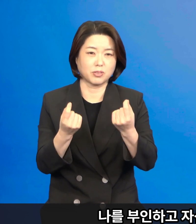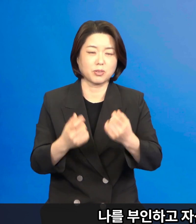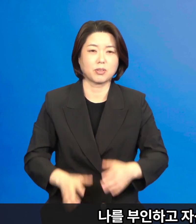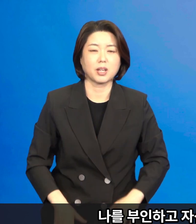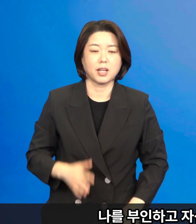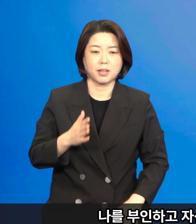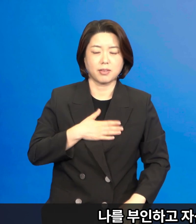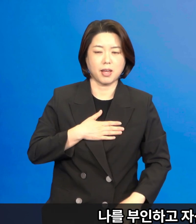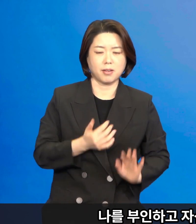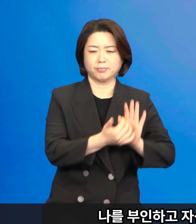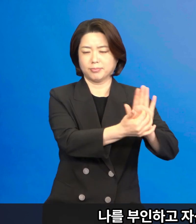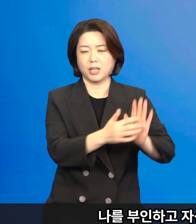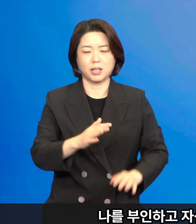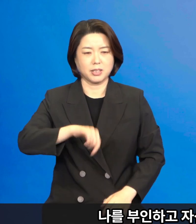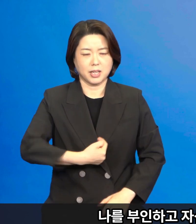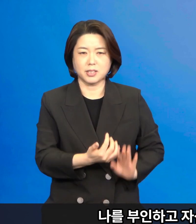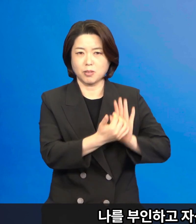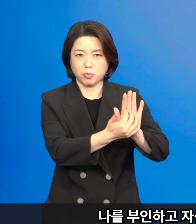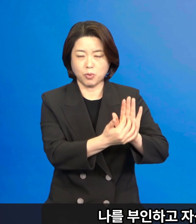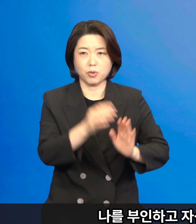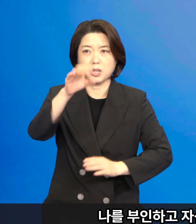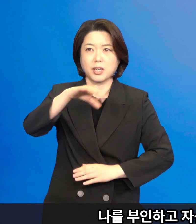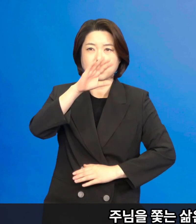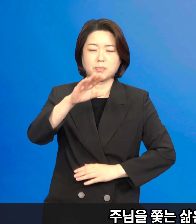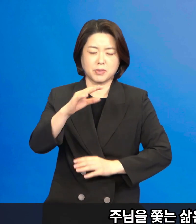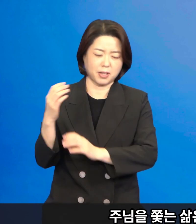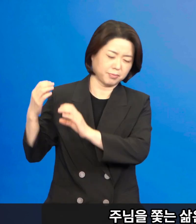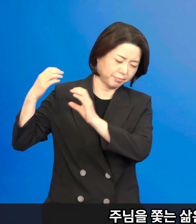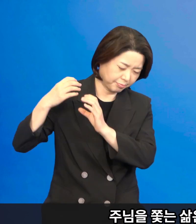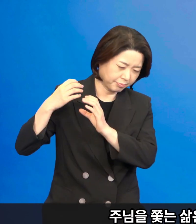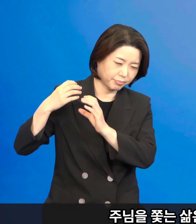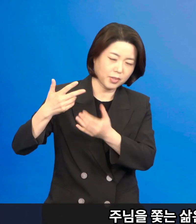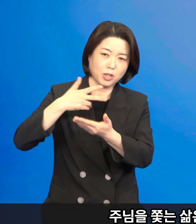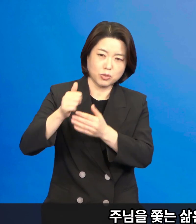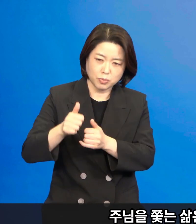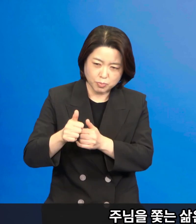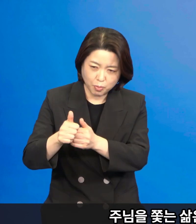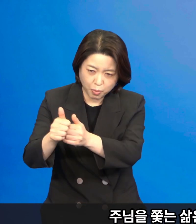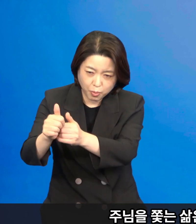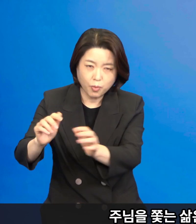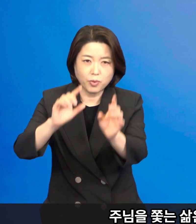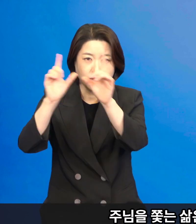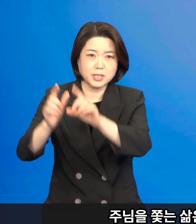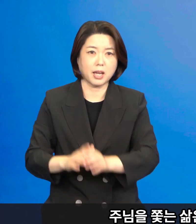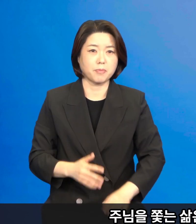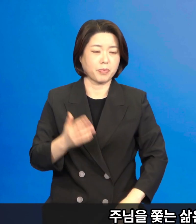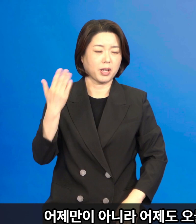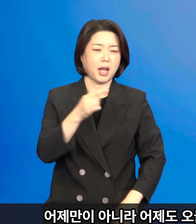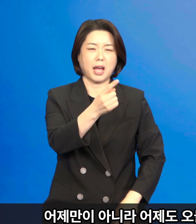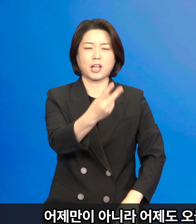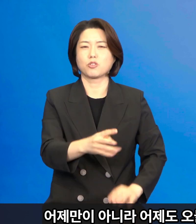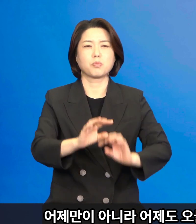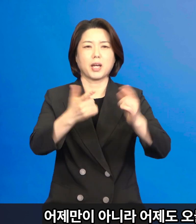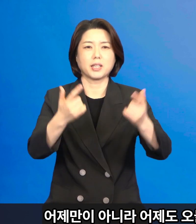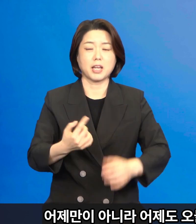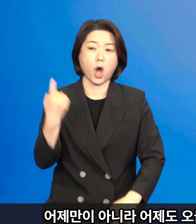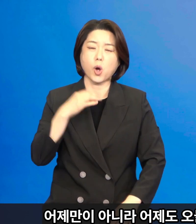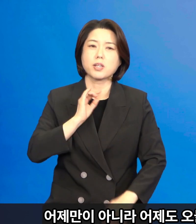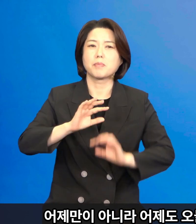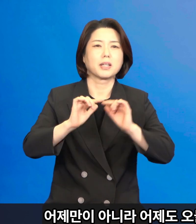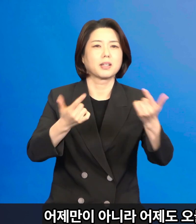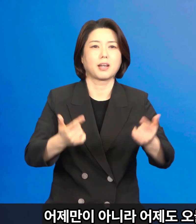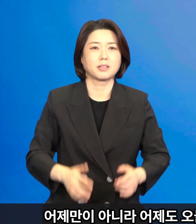나를 부인하고 자신을 부인하고 십자가를 지고 주님을 쫓는 삶은 과거의 한두 번이 아니라 어제만이